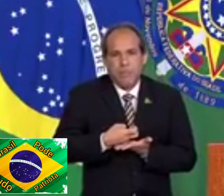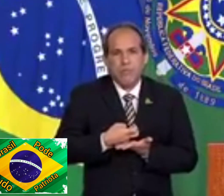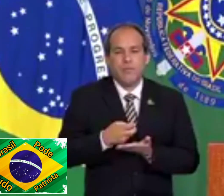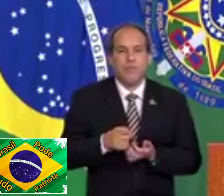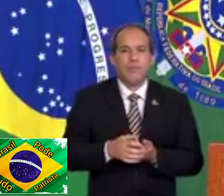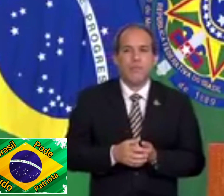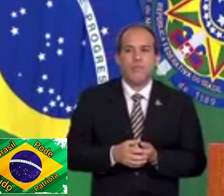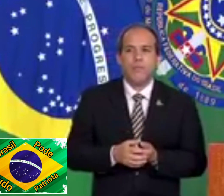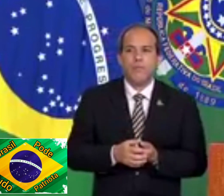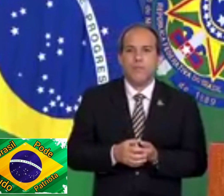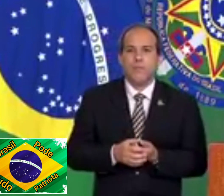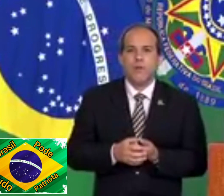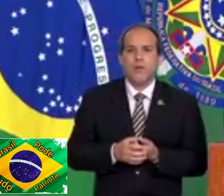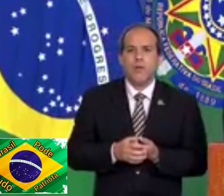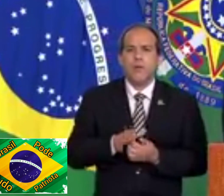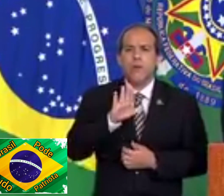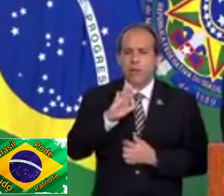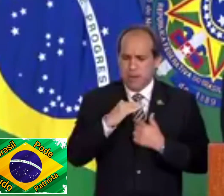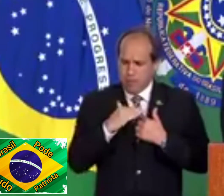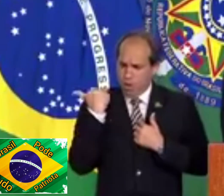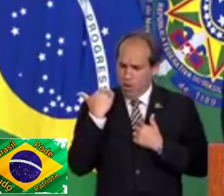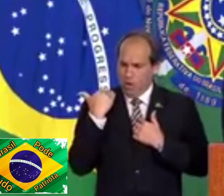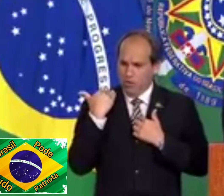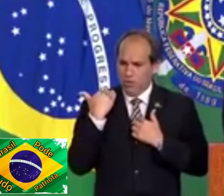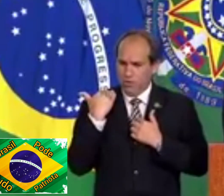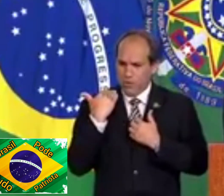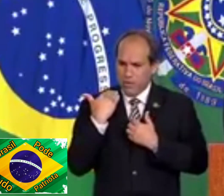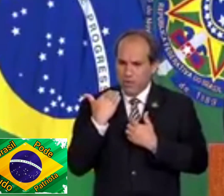O que é ver a morte de perto?